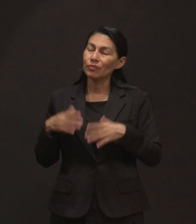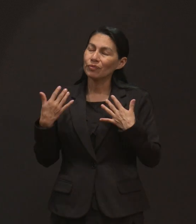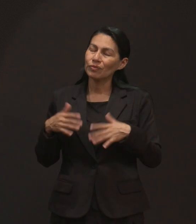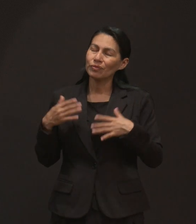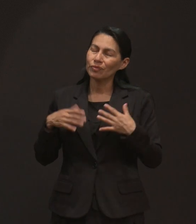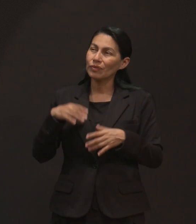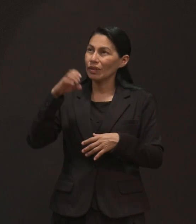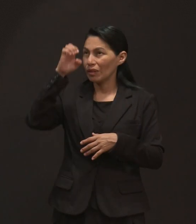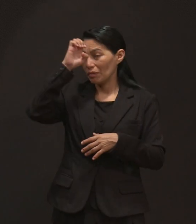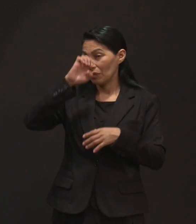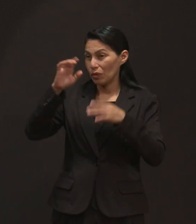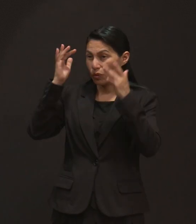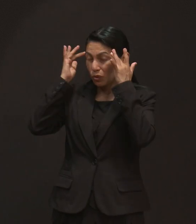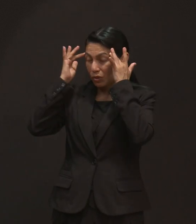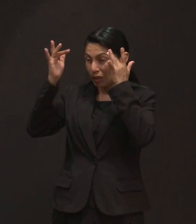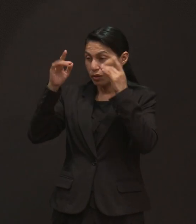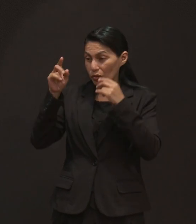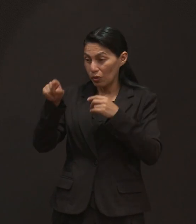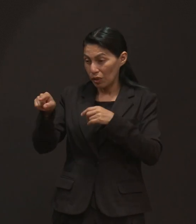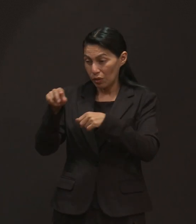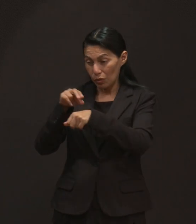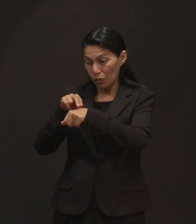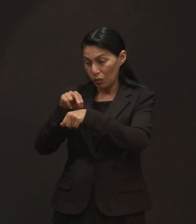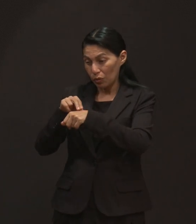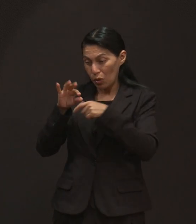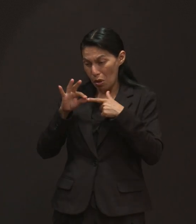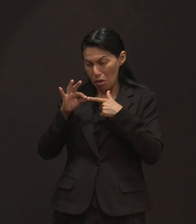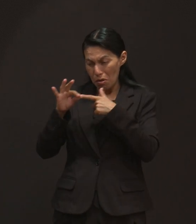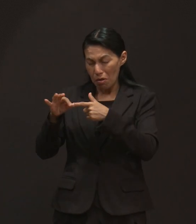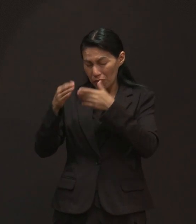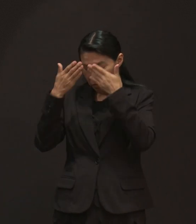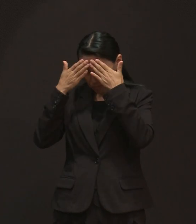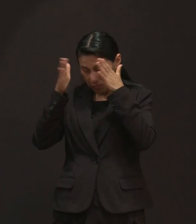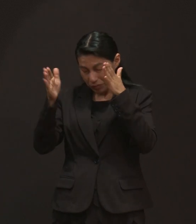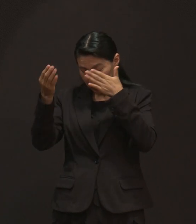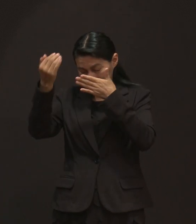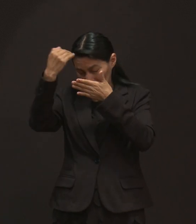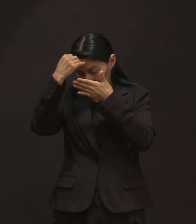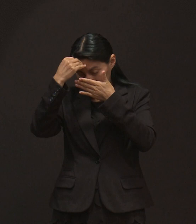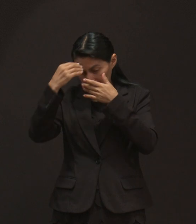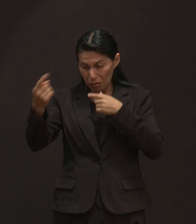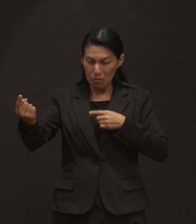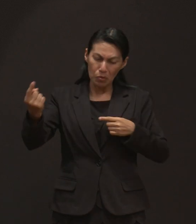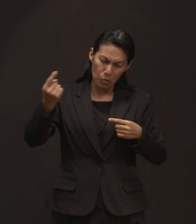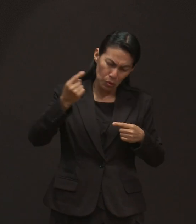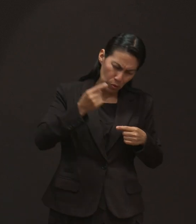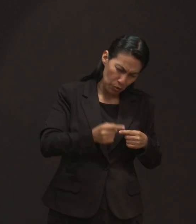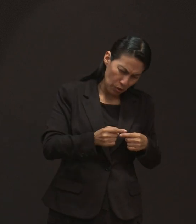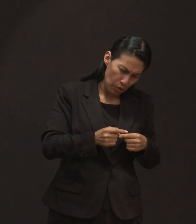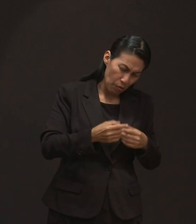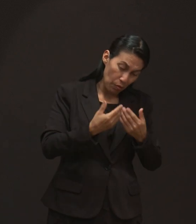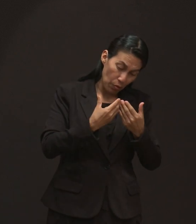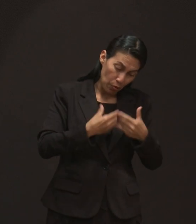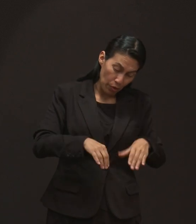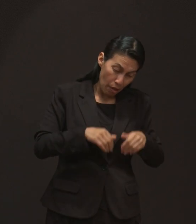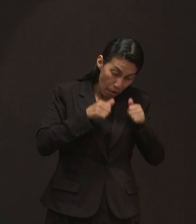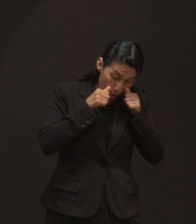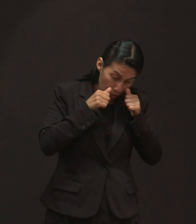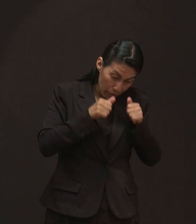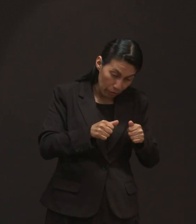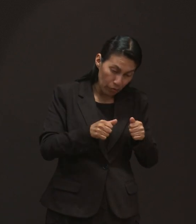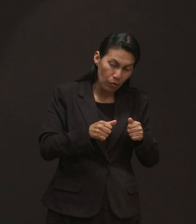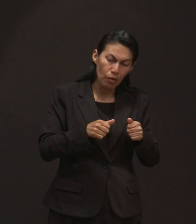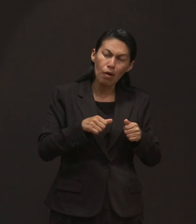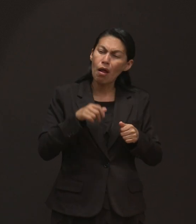el Espíritu Santo quien guió al doctor para poder ir, darle la consulta a mi cuñada. Ella